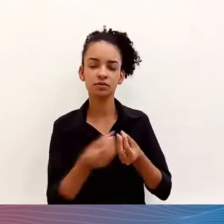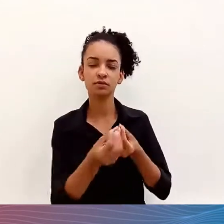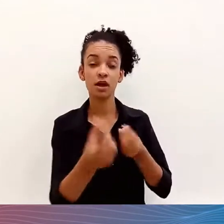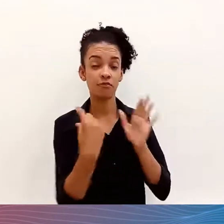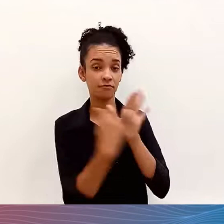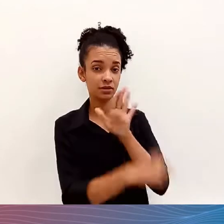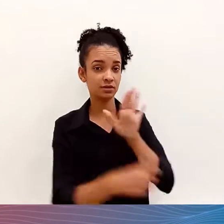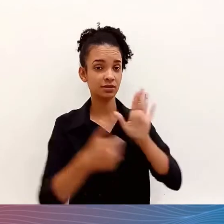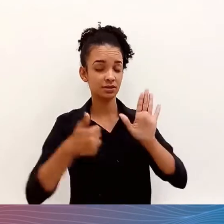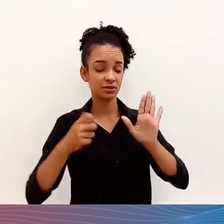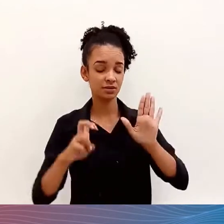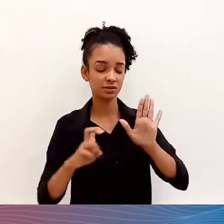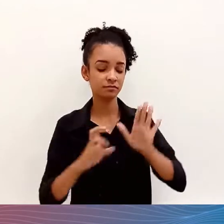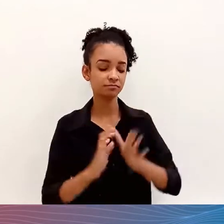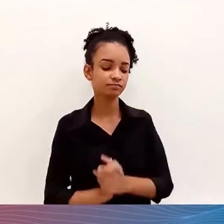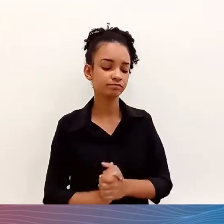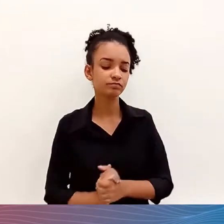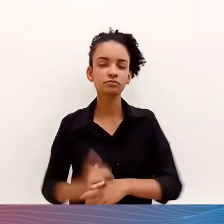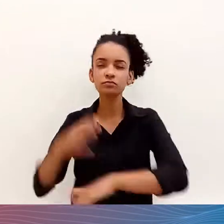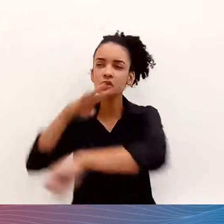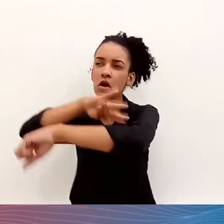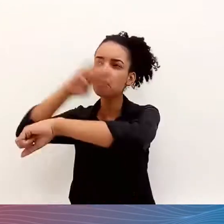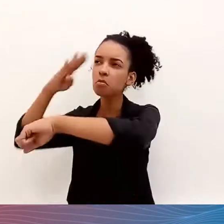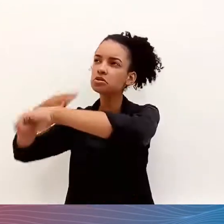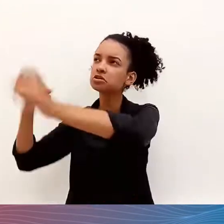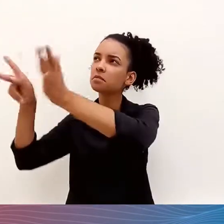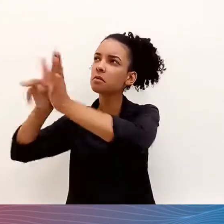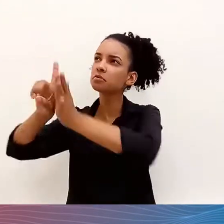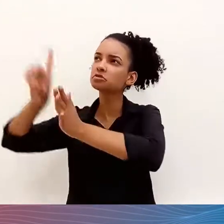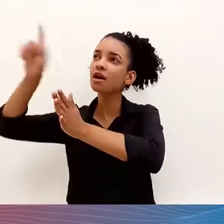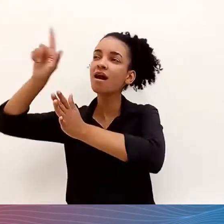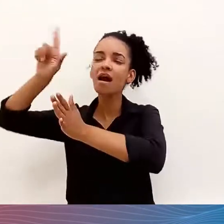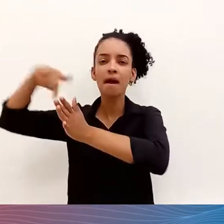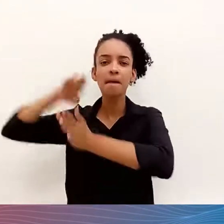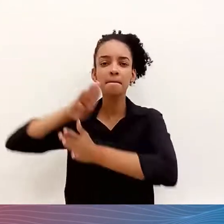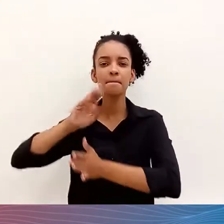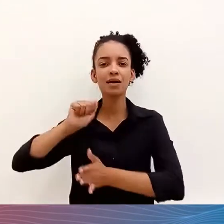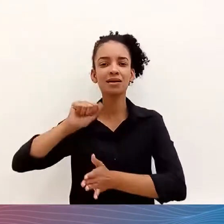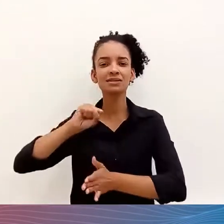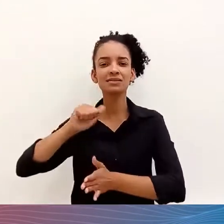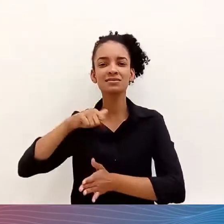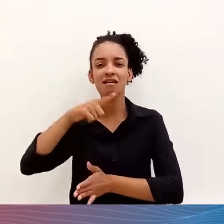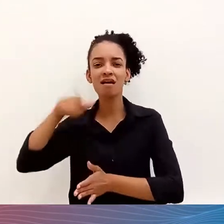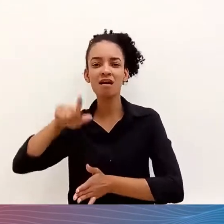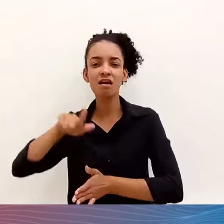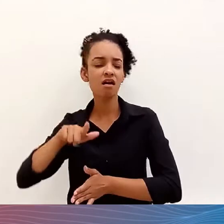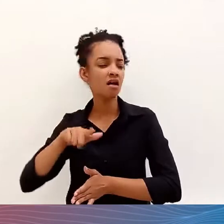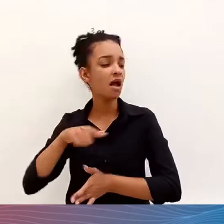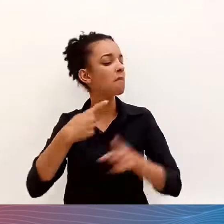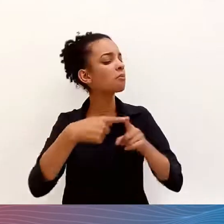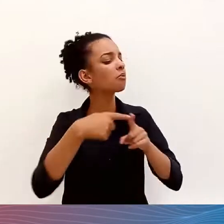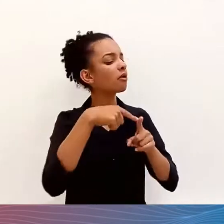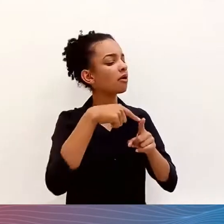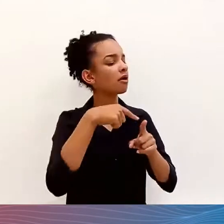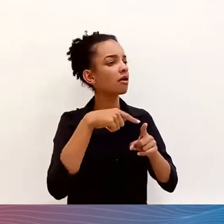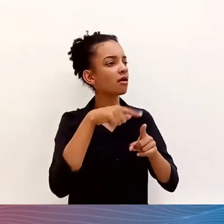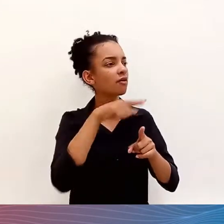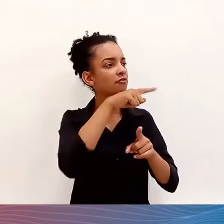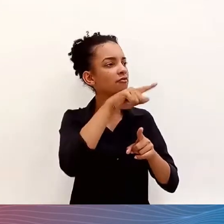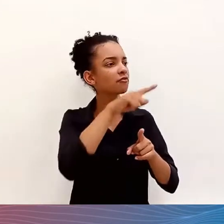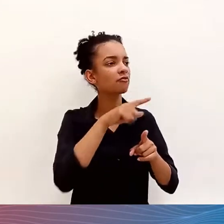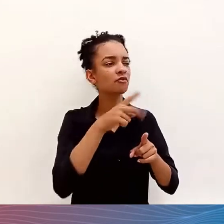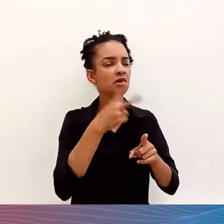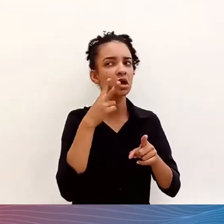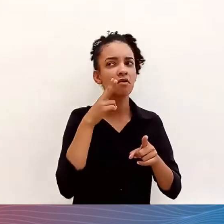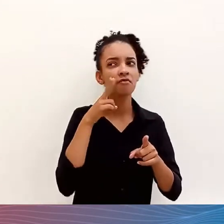ó monte elevada. Irmãos, aqui é o monte Sião. O monte que Deus escolheu para sua habitação é Sião. O Senhor